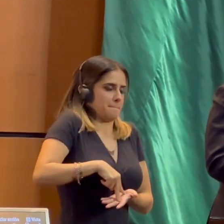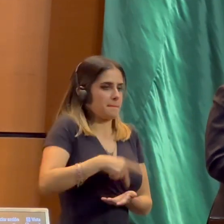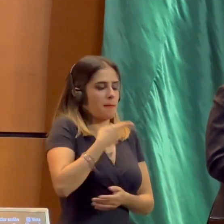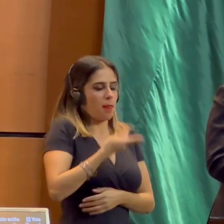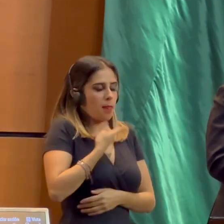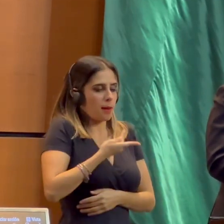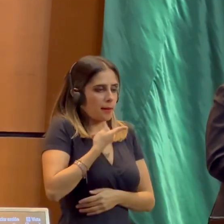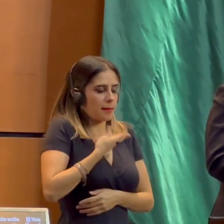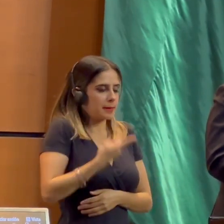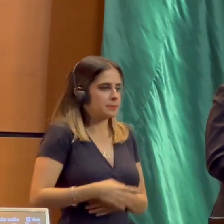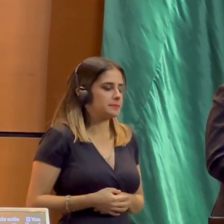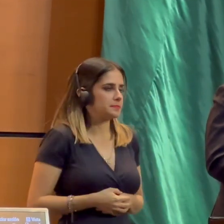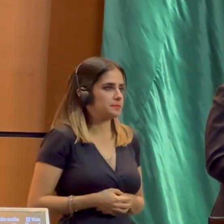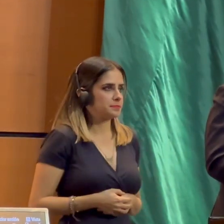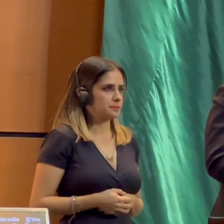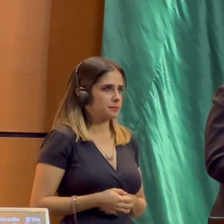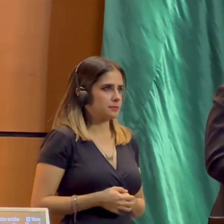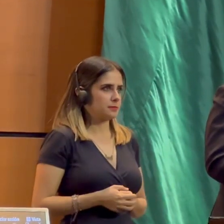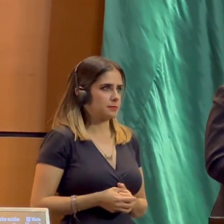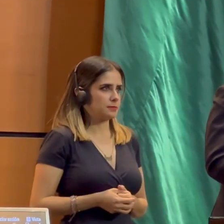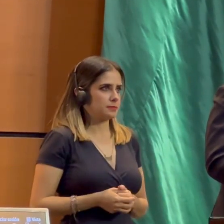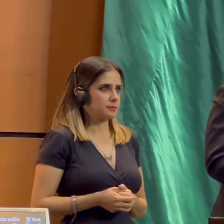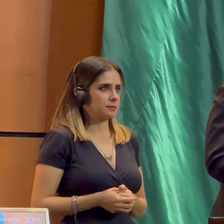次の2枚目の写真は